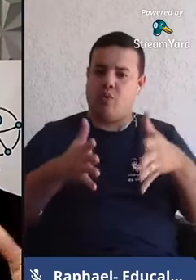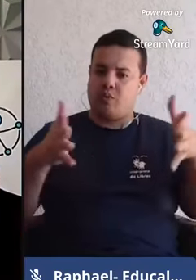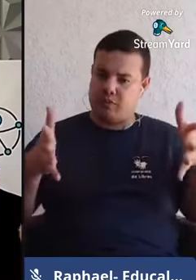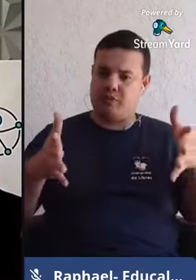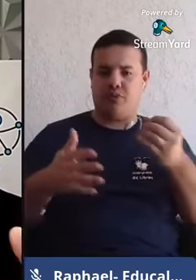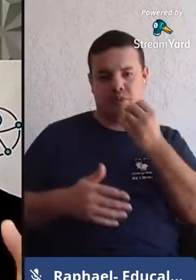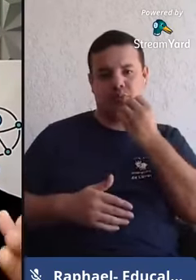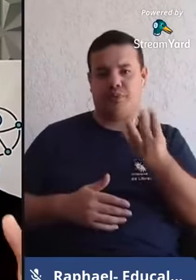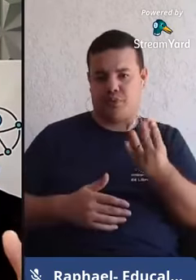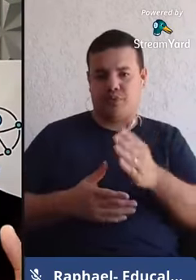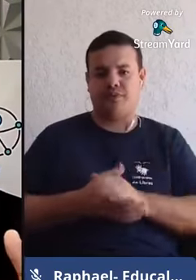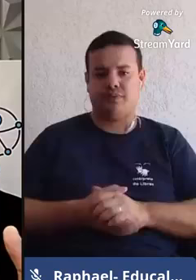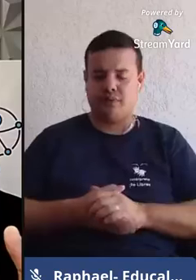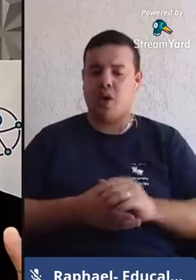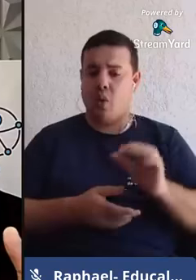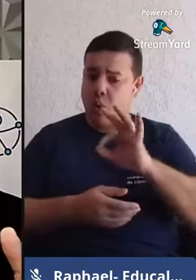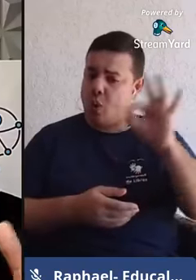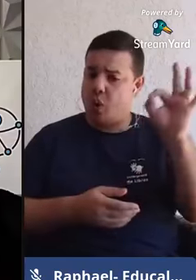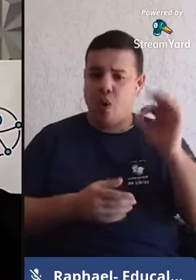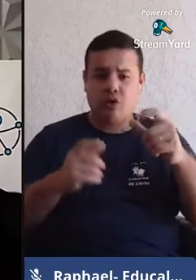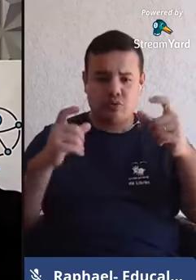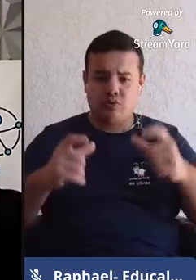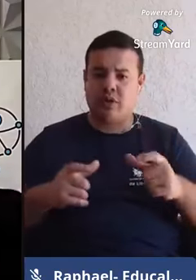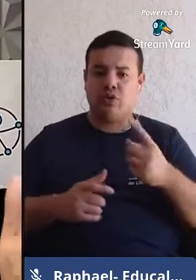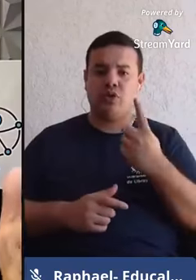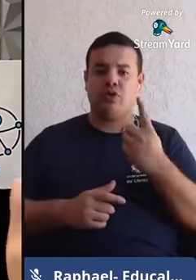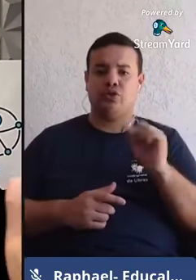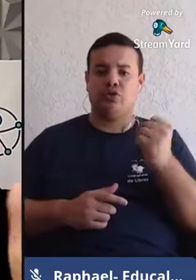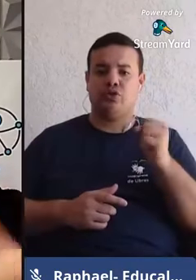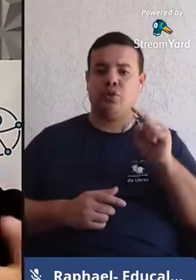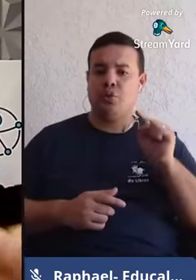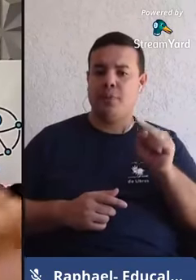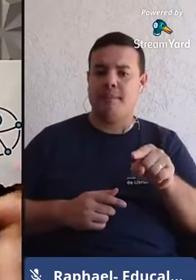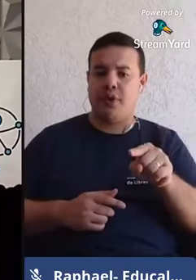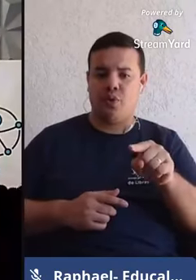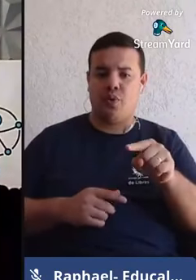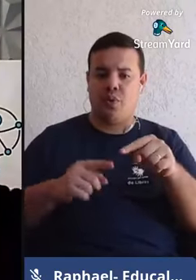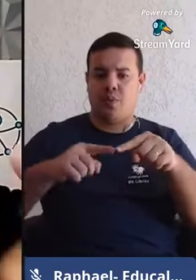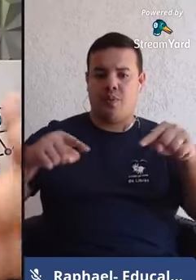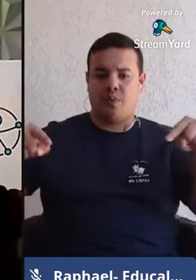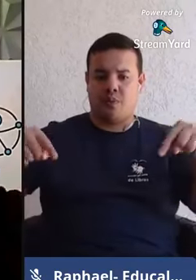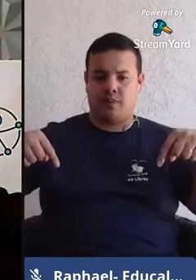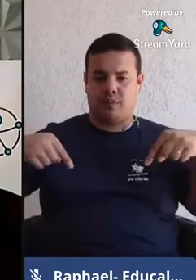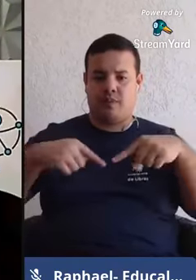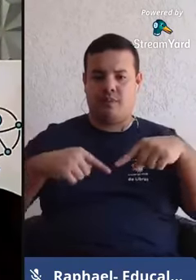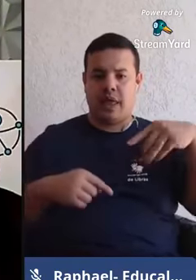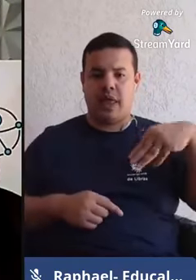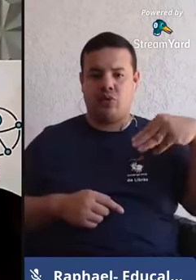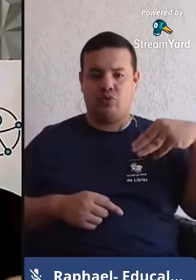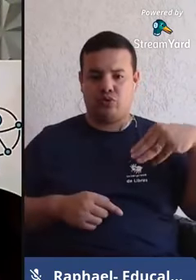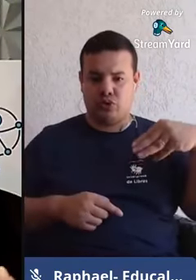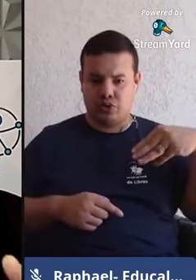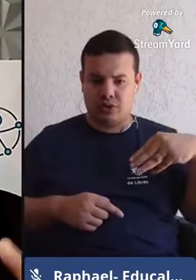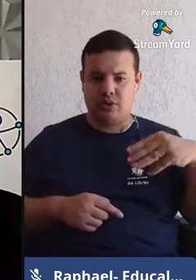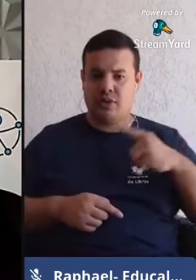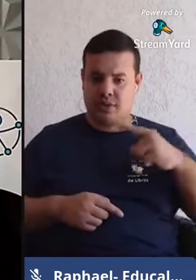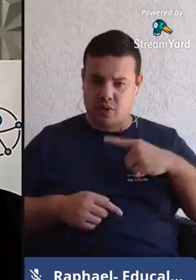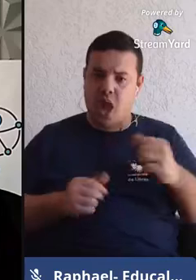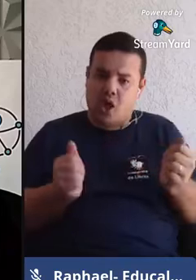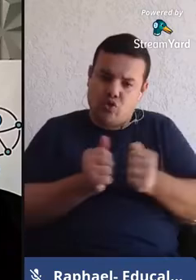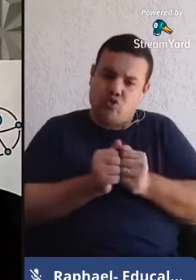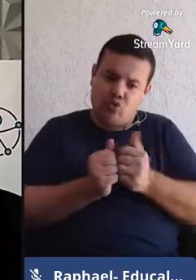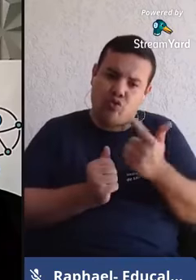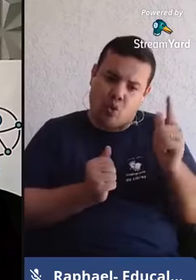É um ótimo espaço, um pavilhão de 18 mil metros, que é junto daquele pavilhão grandão, que está totalmente defasado, você sabe, mas